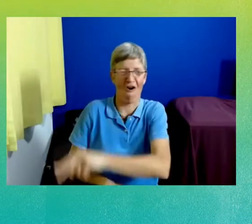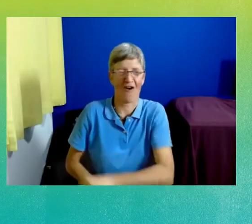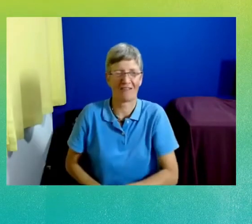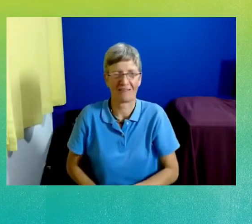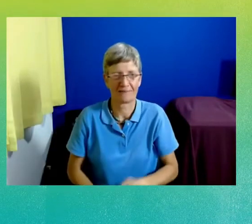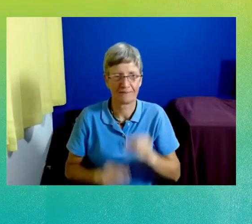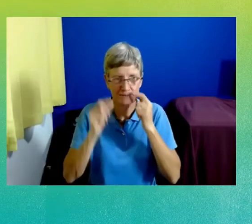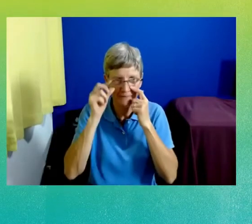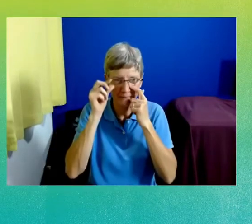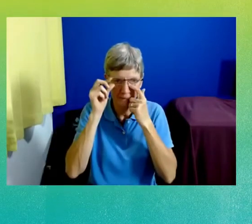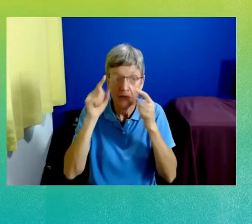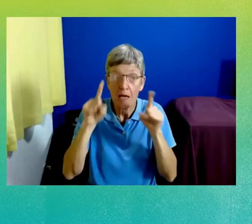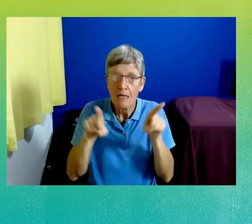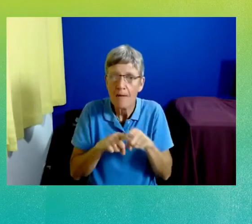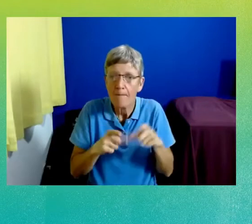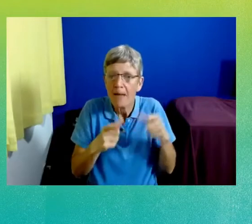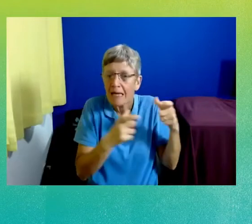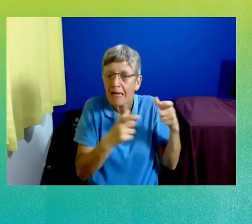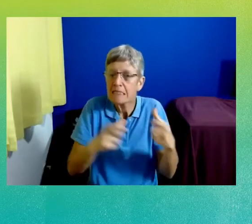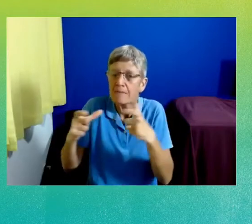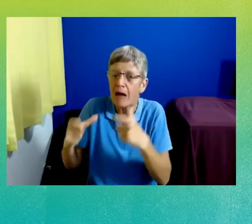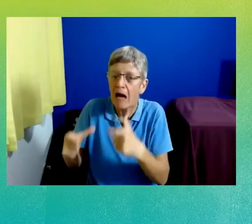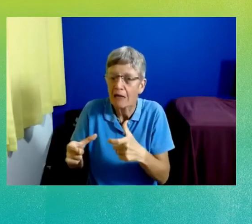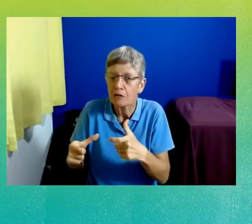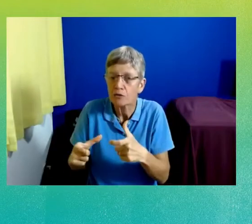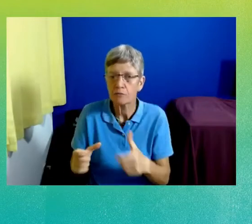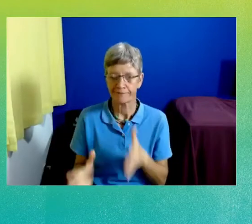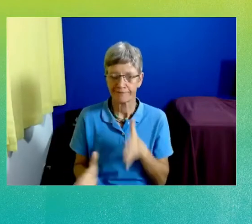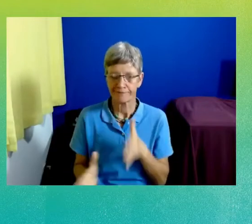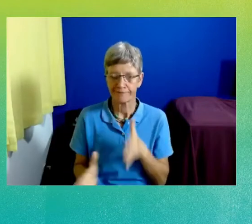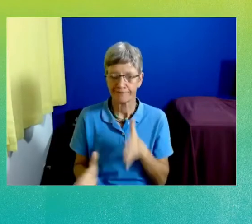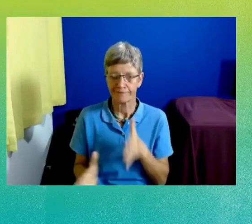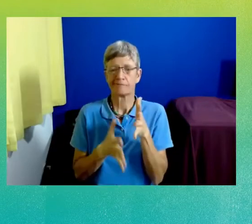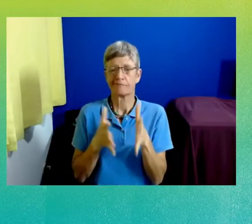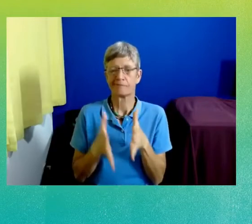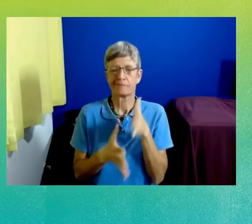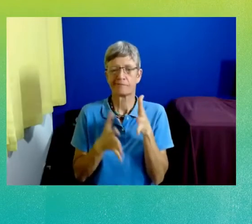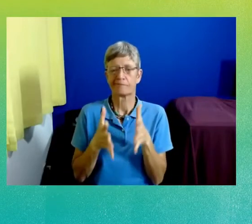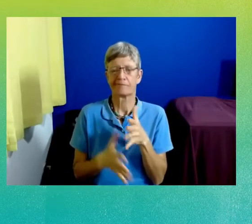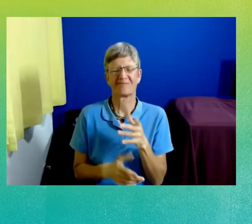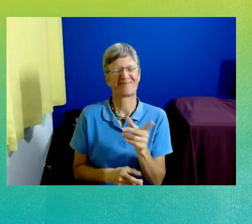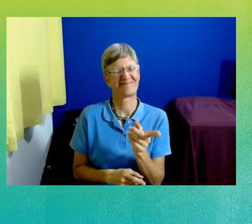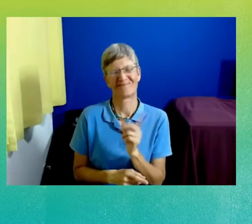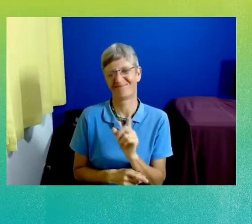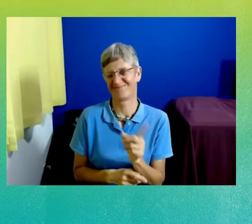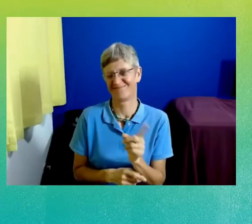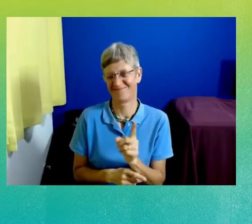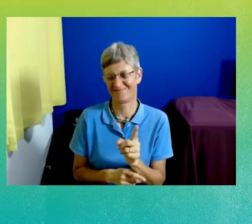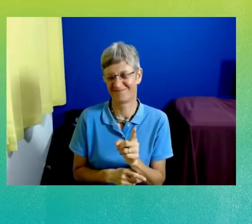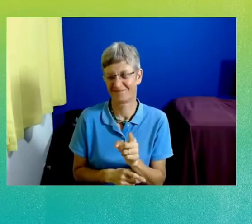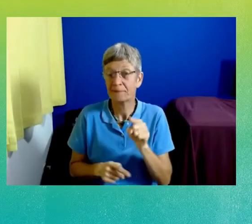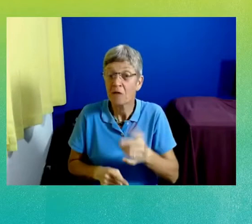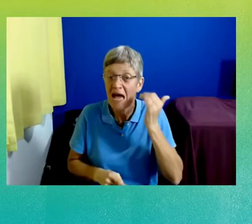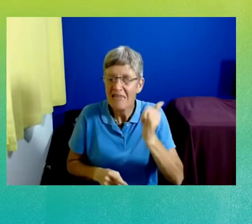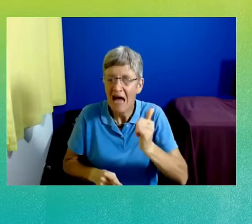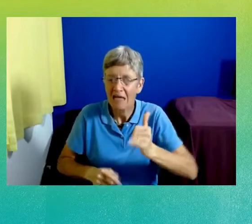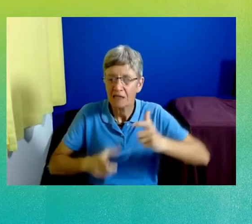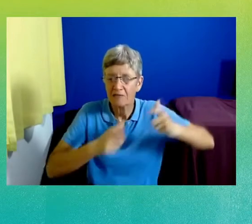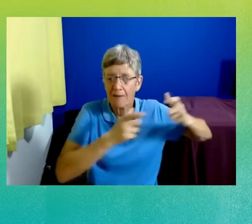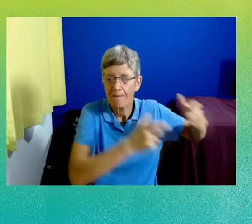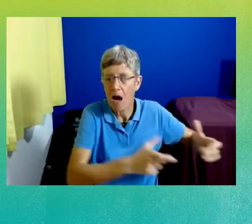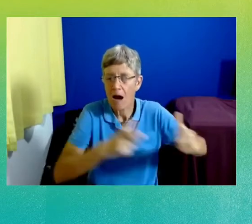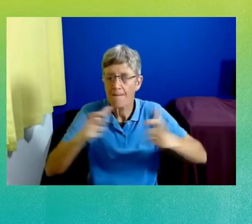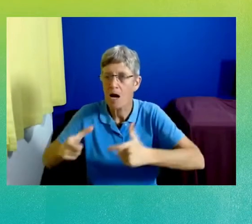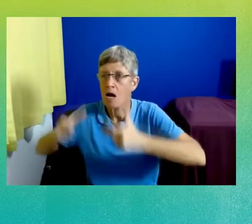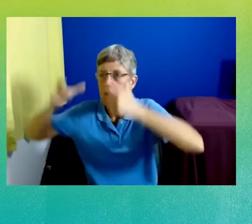Então, visualmente, vai ter conseguido, teria sucesso ali na proposta da literatura surda. Não é